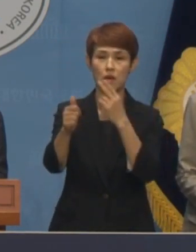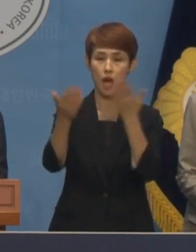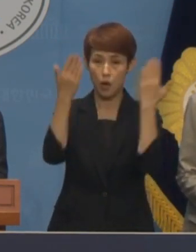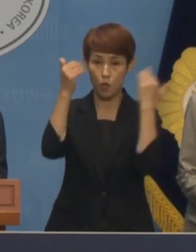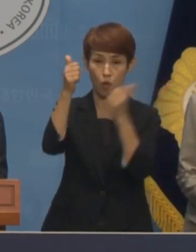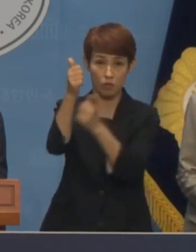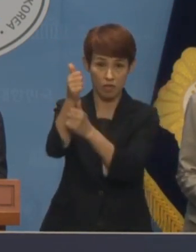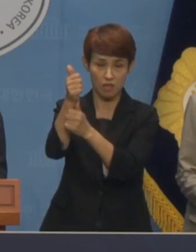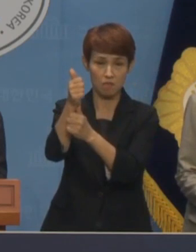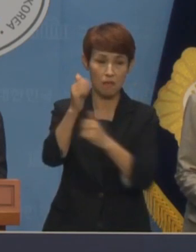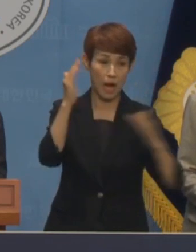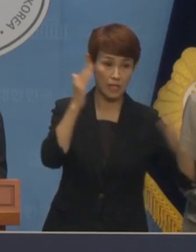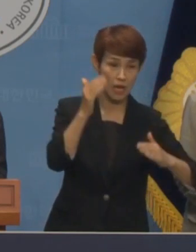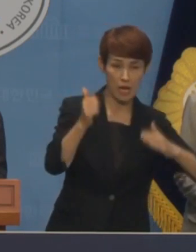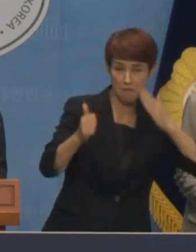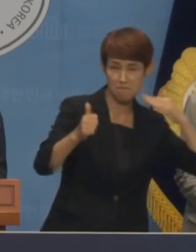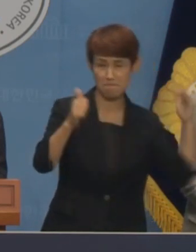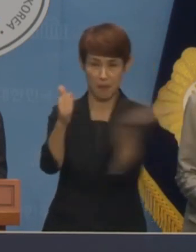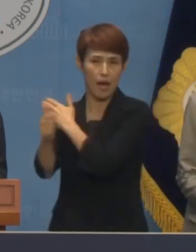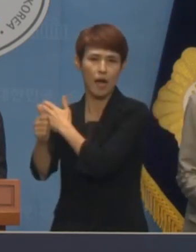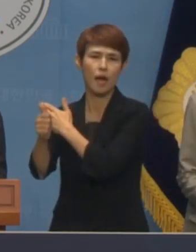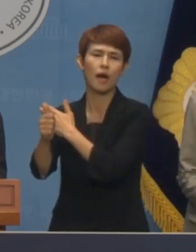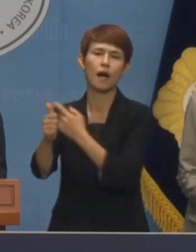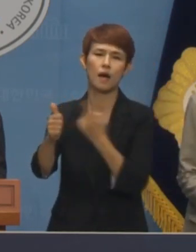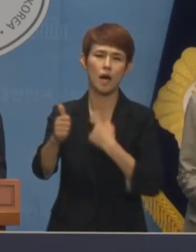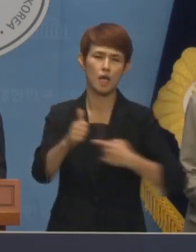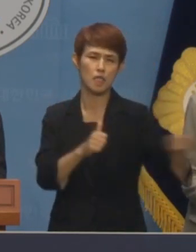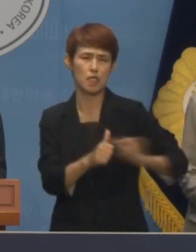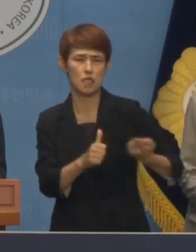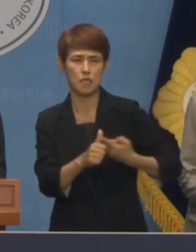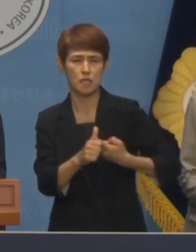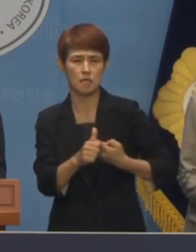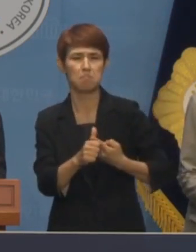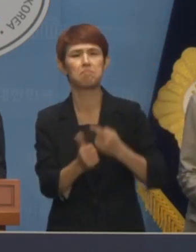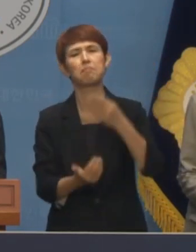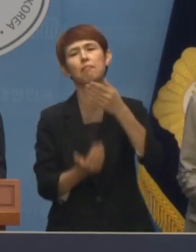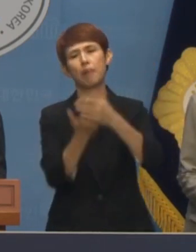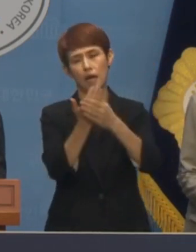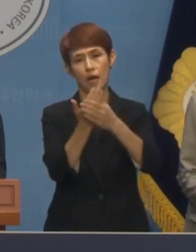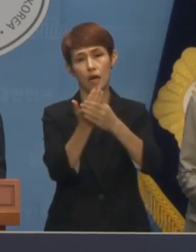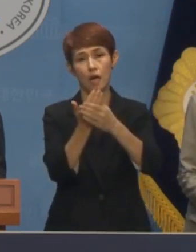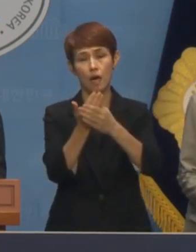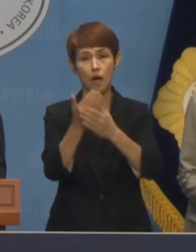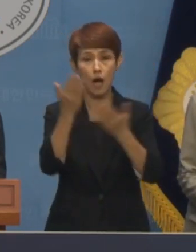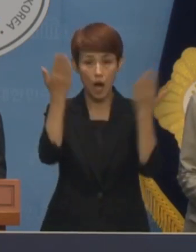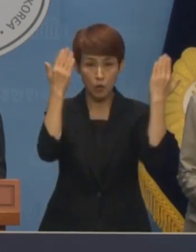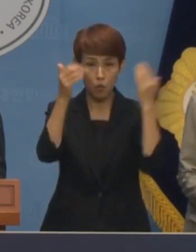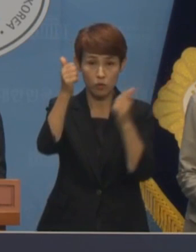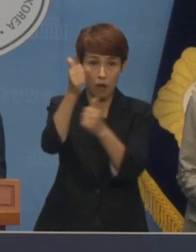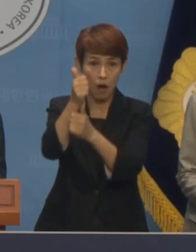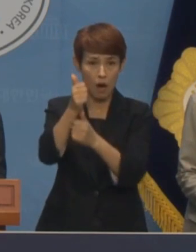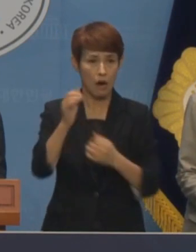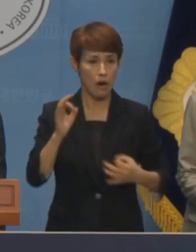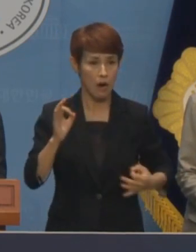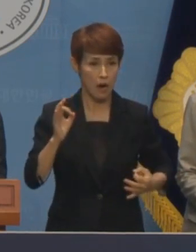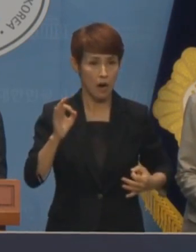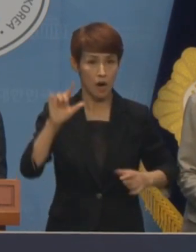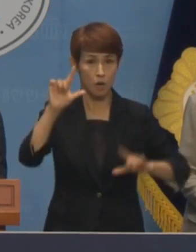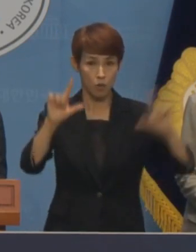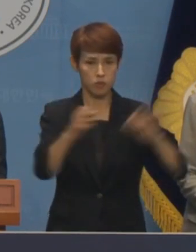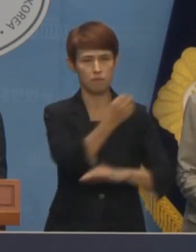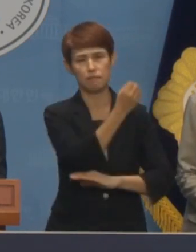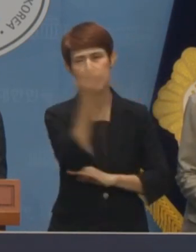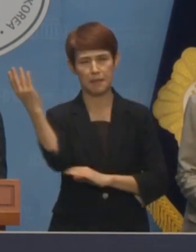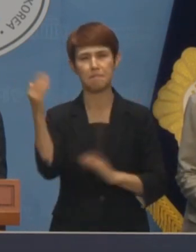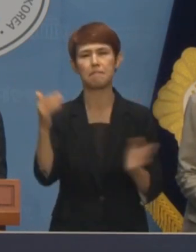선생님이 학생에게 뺨을 맞고 욕설을 듣는 사건이 발생했으나 아무런 조치도 취하지 못하는 모습이